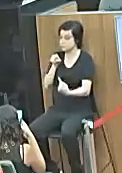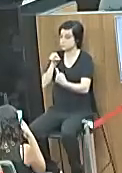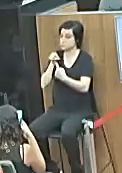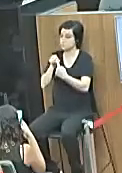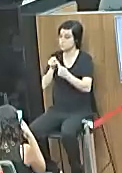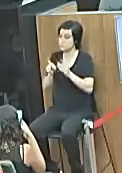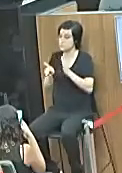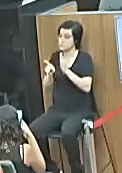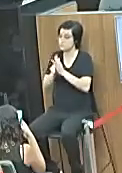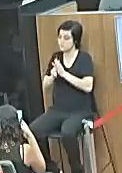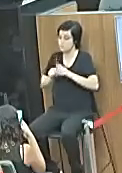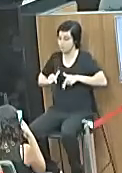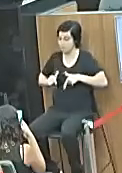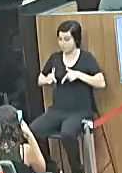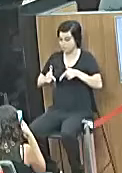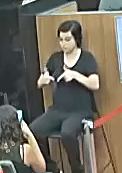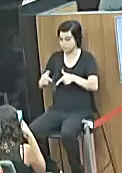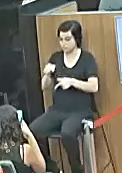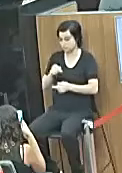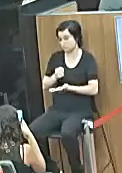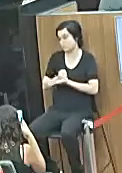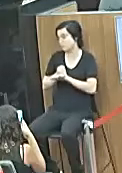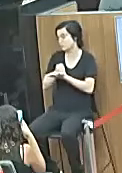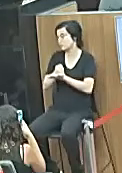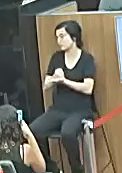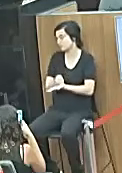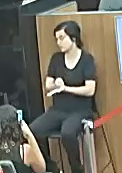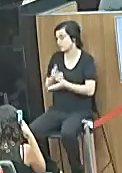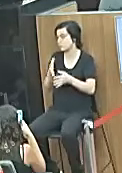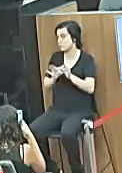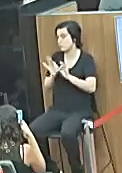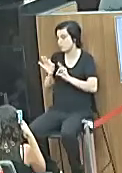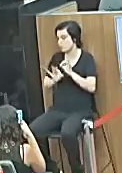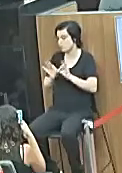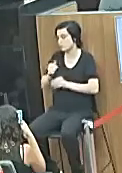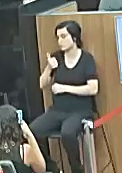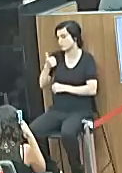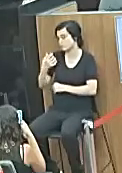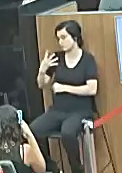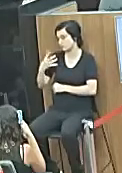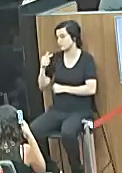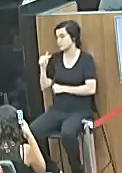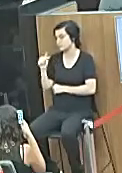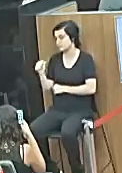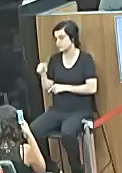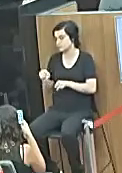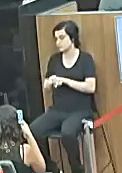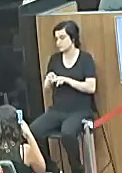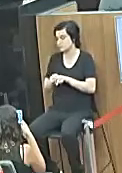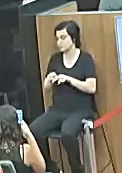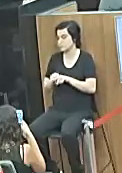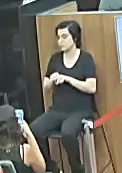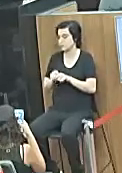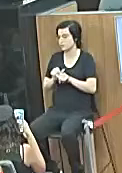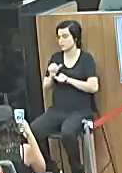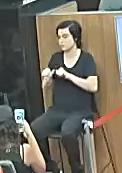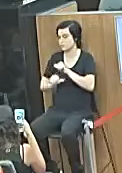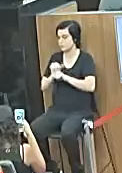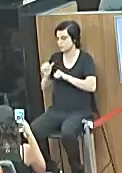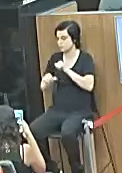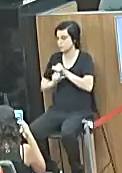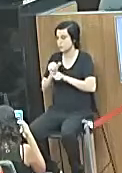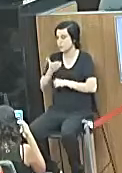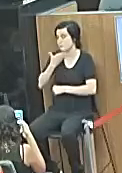4402 revisão de normativas do programa 147 e alterar sua finalidade para